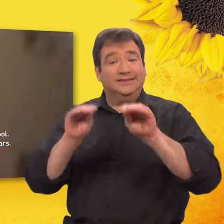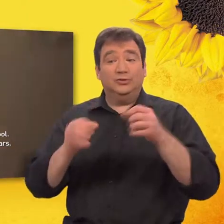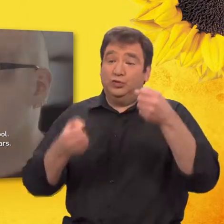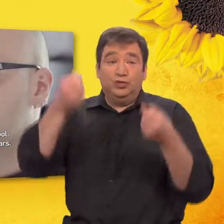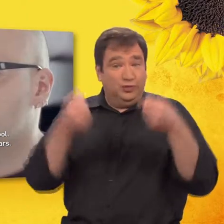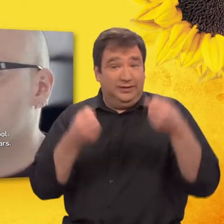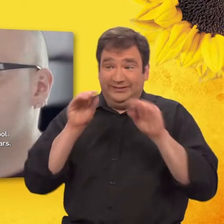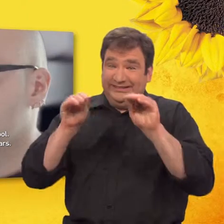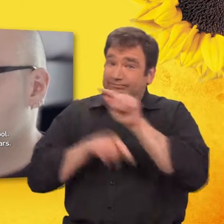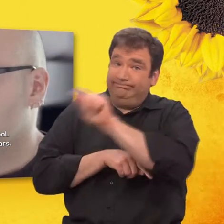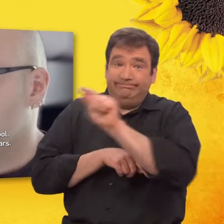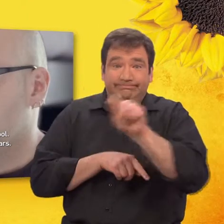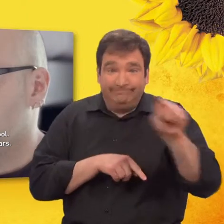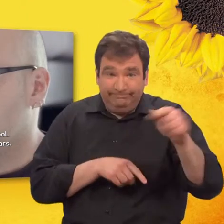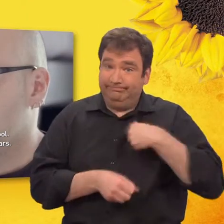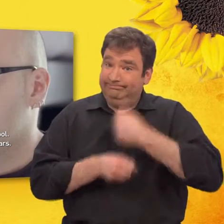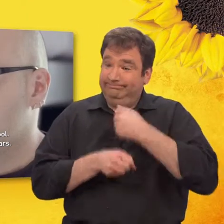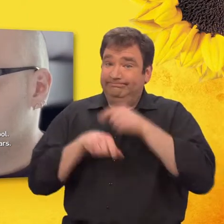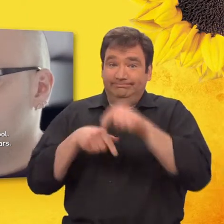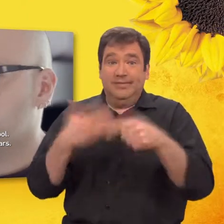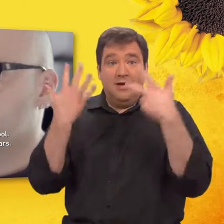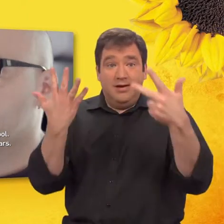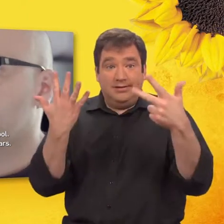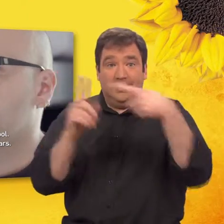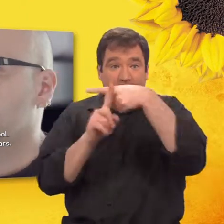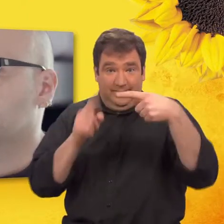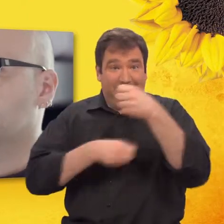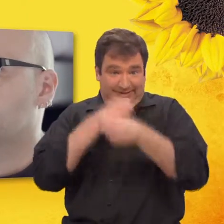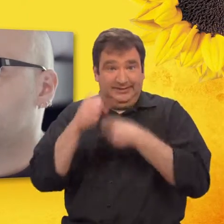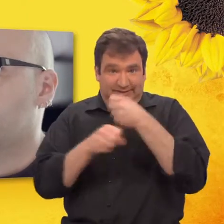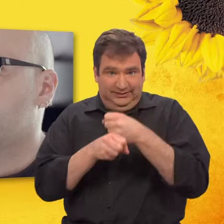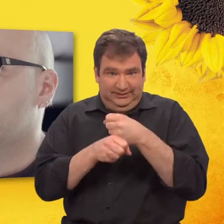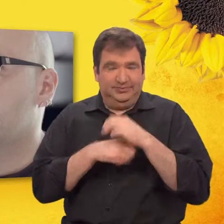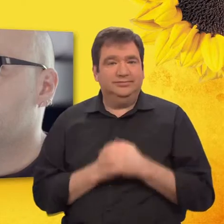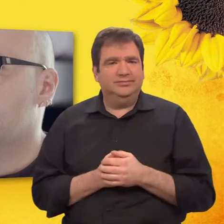Yo era profesor de autoescuela, llevaba 8 años y medio trabajando allí